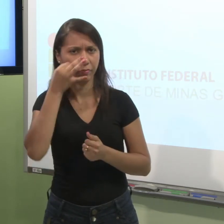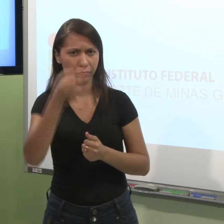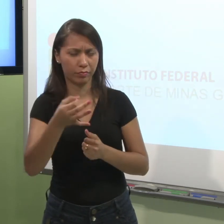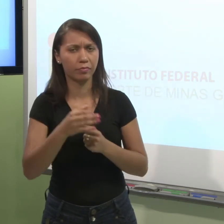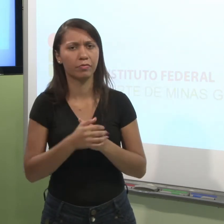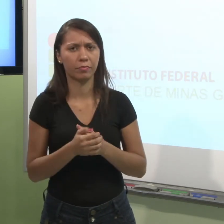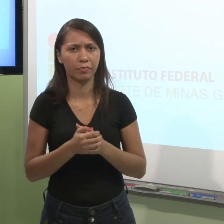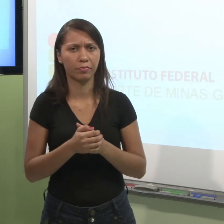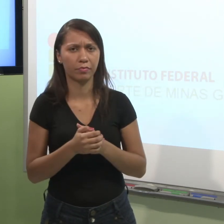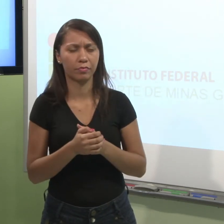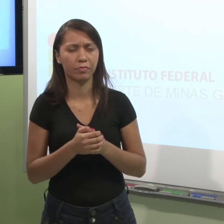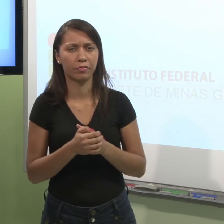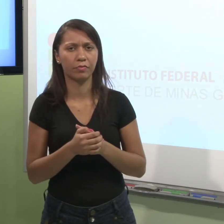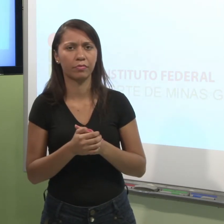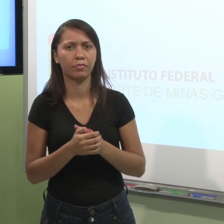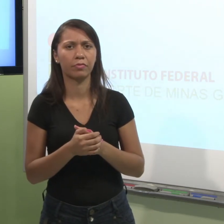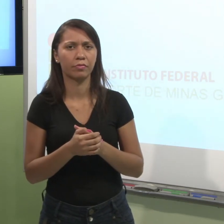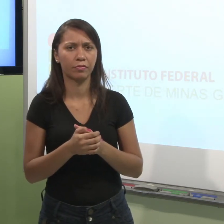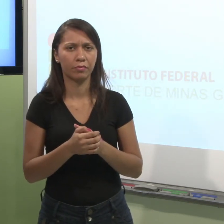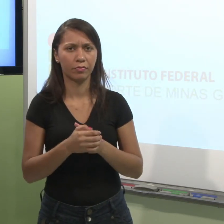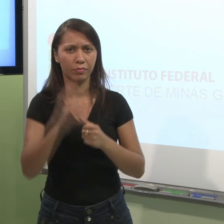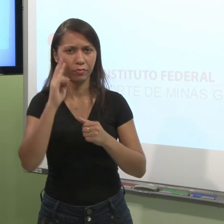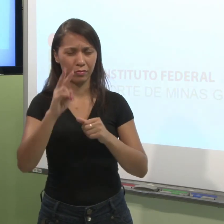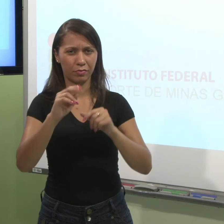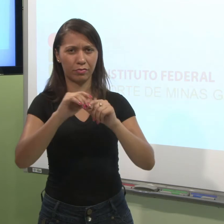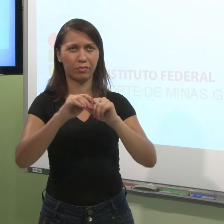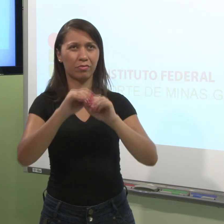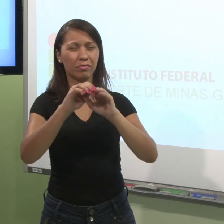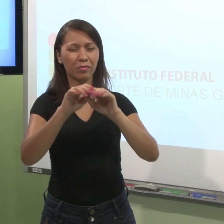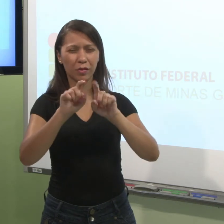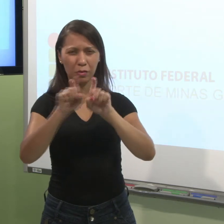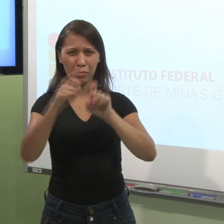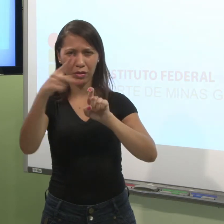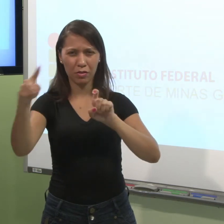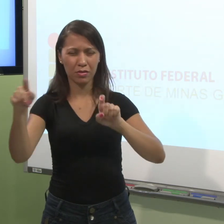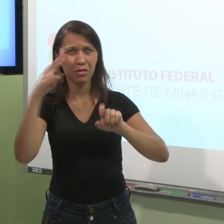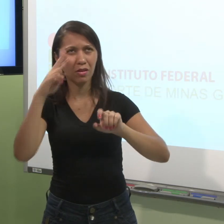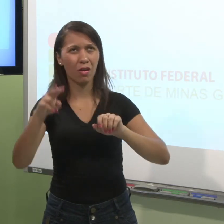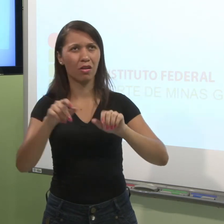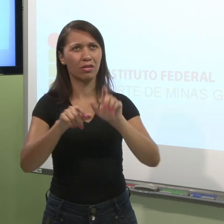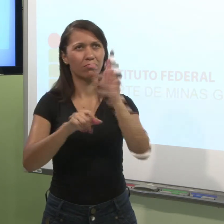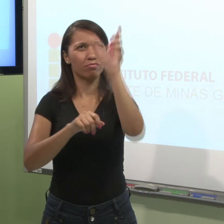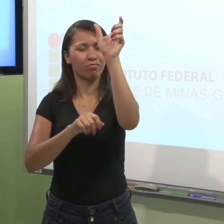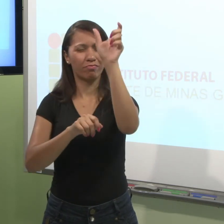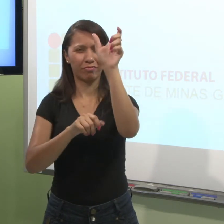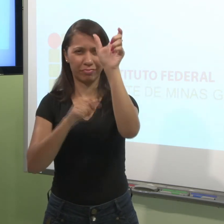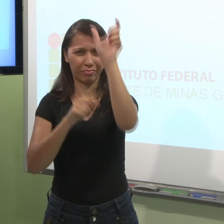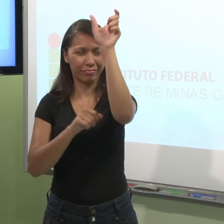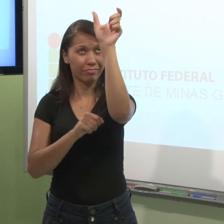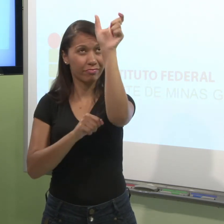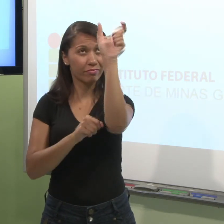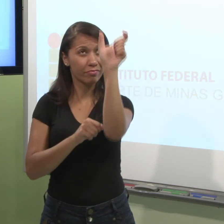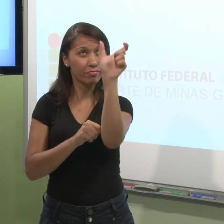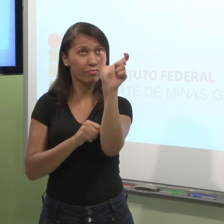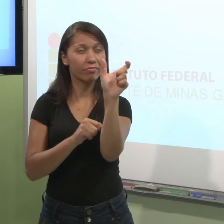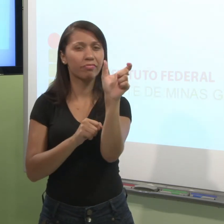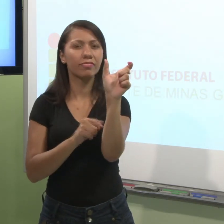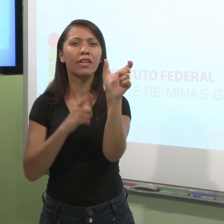parte superior da tela do seu computador, lá no alto. Do lado esquerdo tem um menu chamado Arquivo. Ele fica